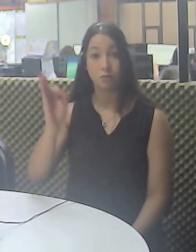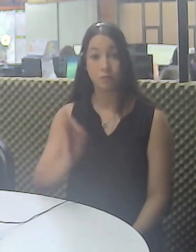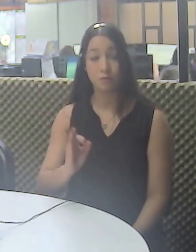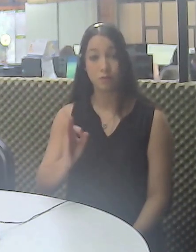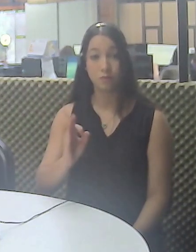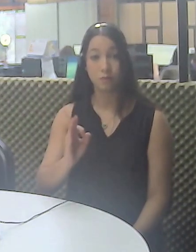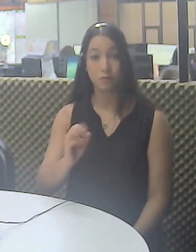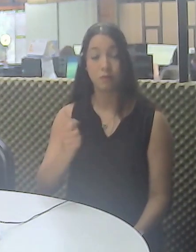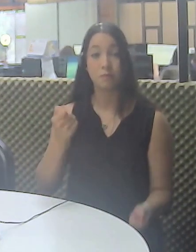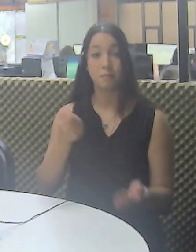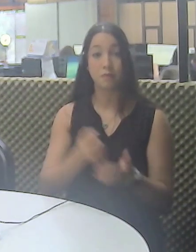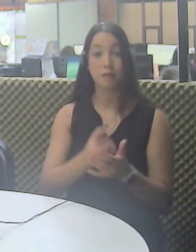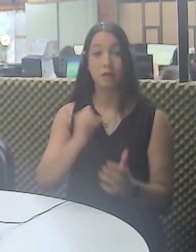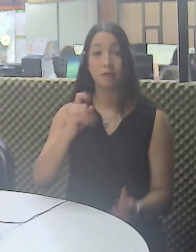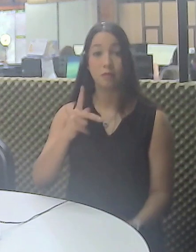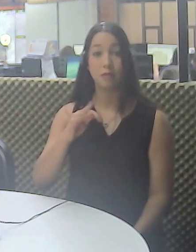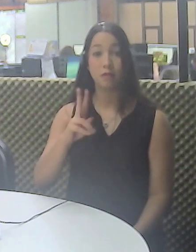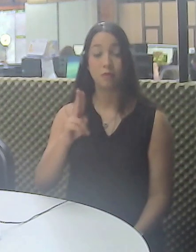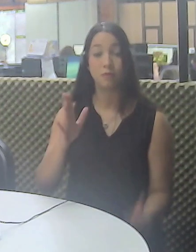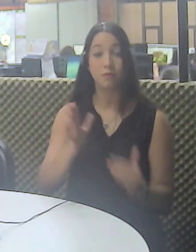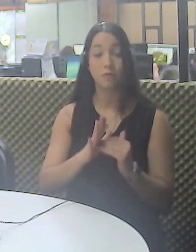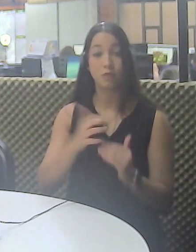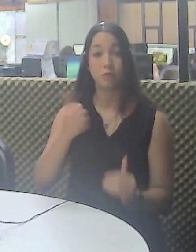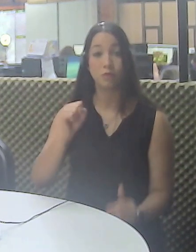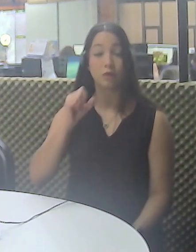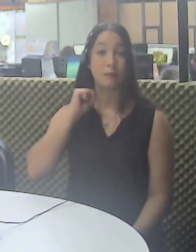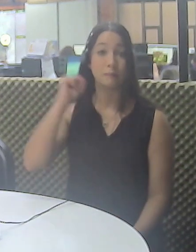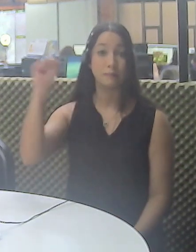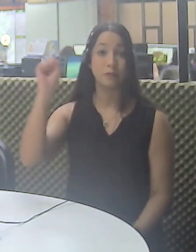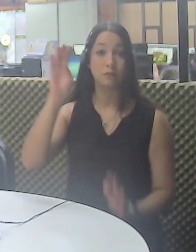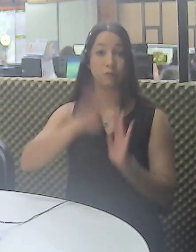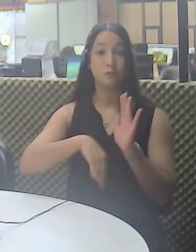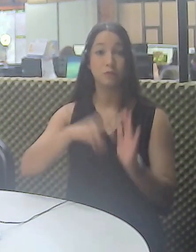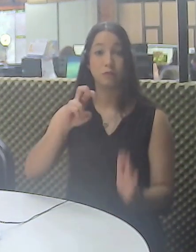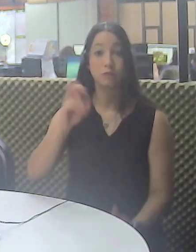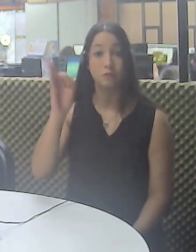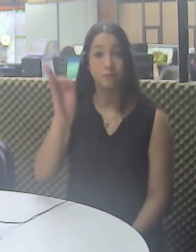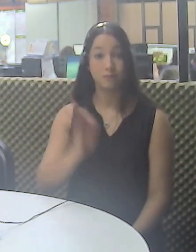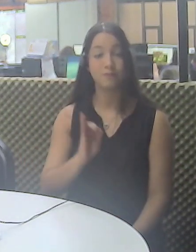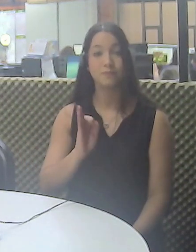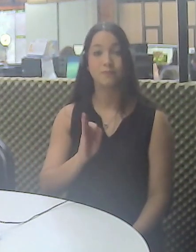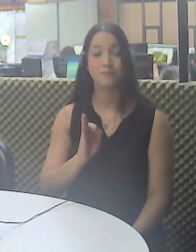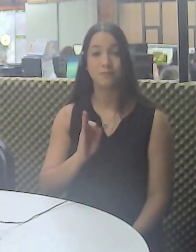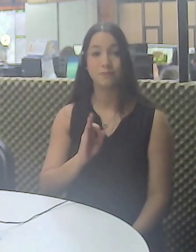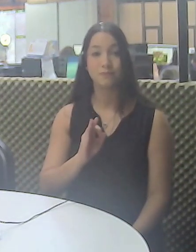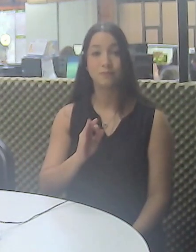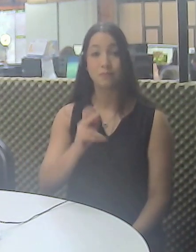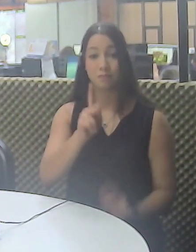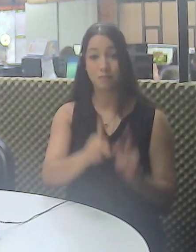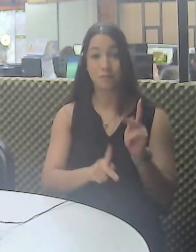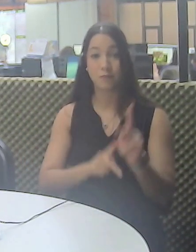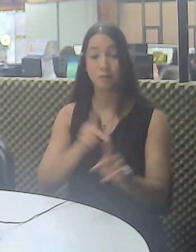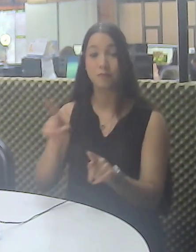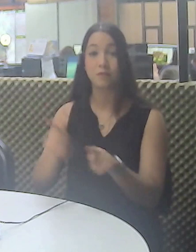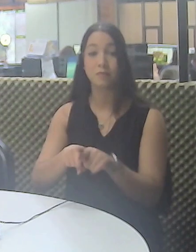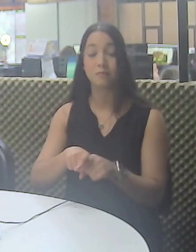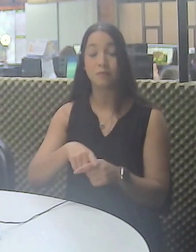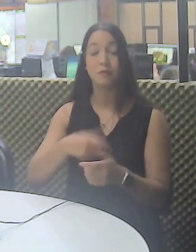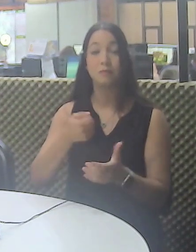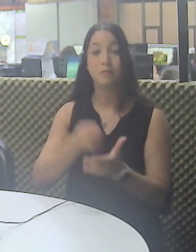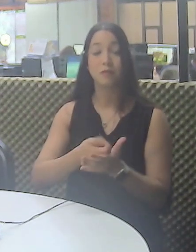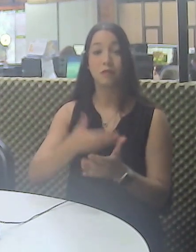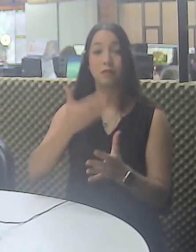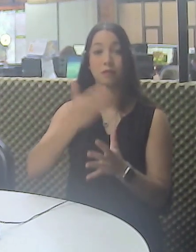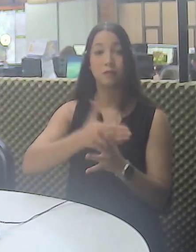E pagando-se o IPTU até 18 de abril, o abono é de 5%. Os munícipes também podem fazer o parcelamento